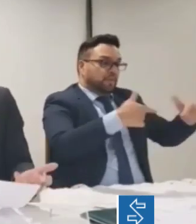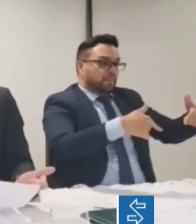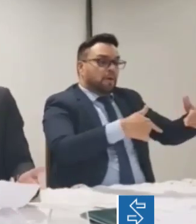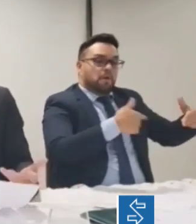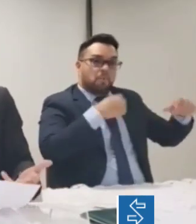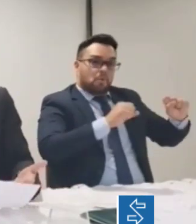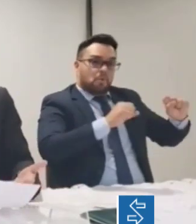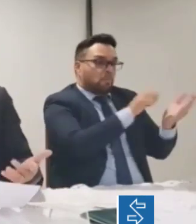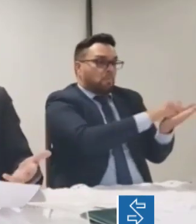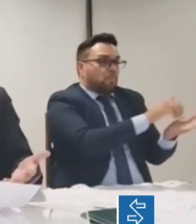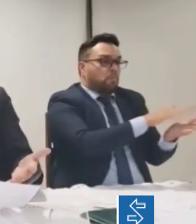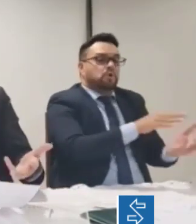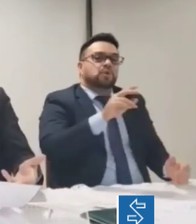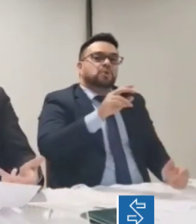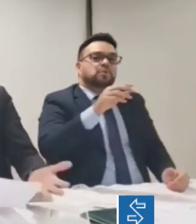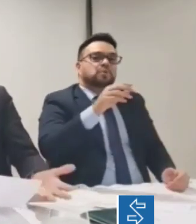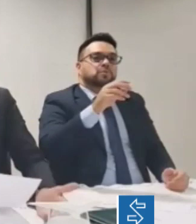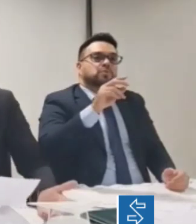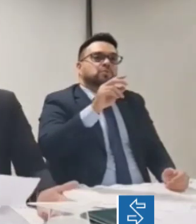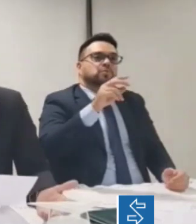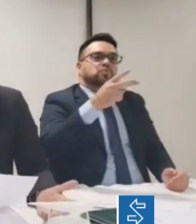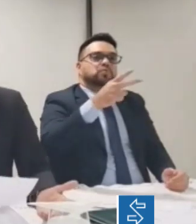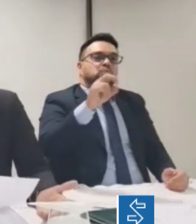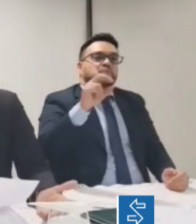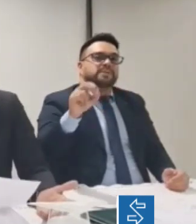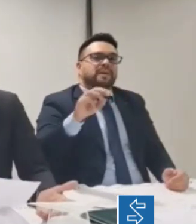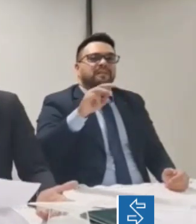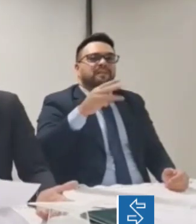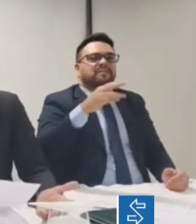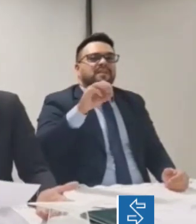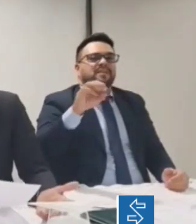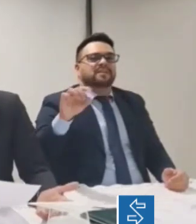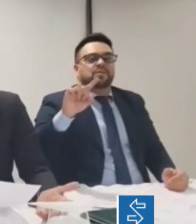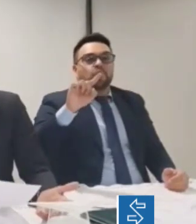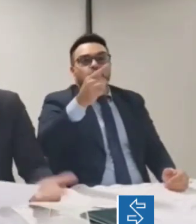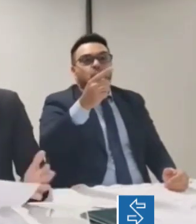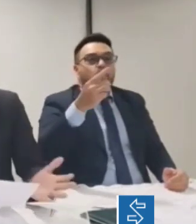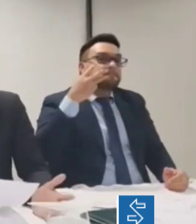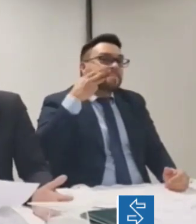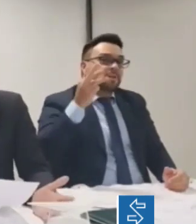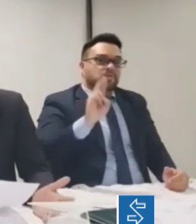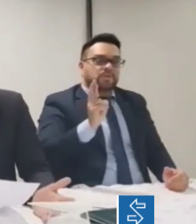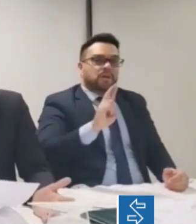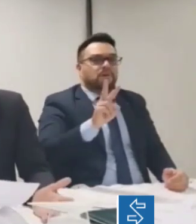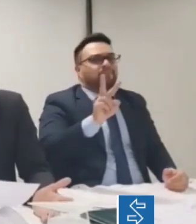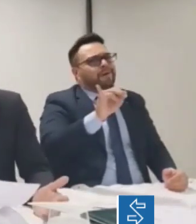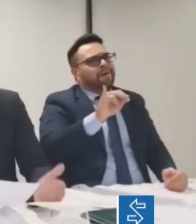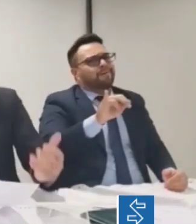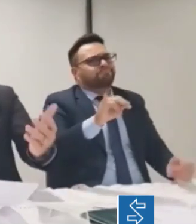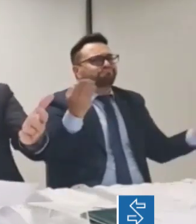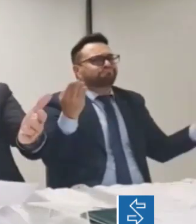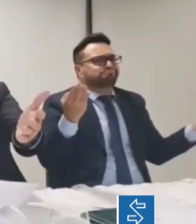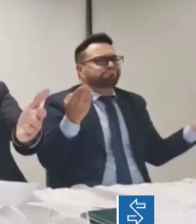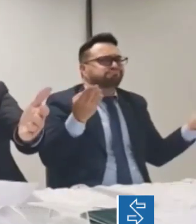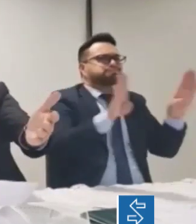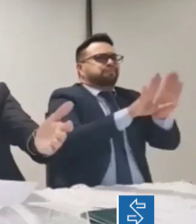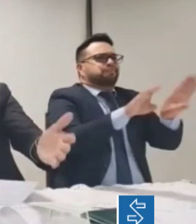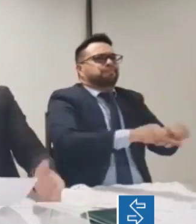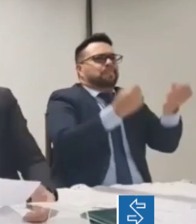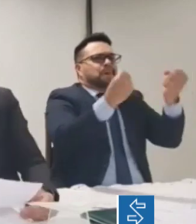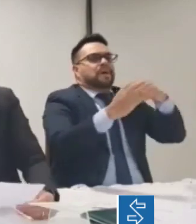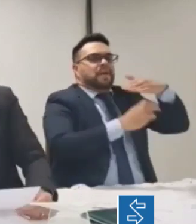da República, Jair Bolsonaro, falou numa live do YouTube que poderia vetar o projeto porque acha que ele